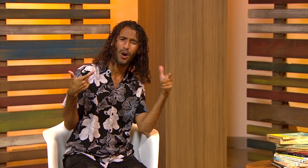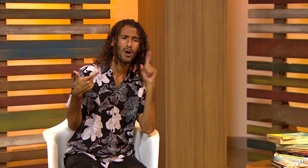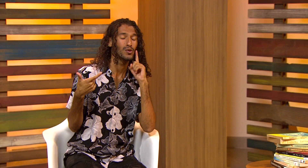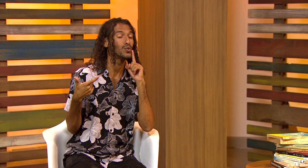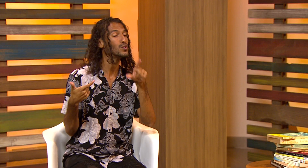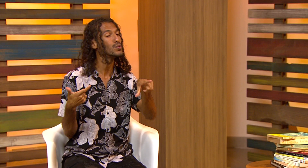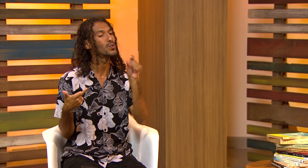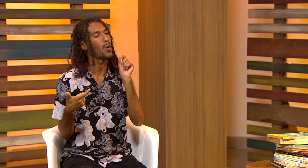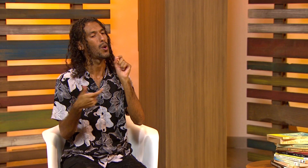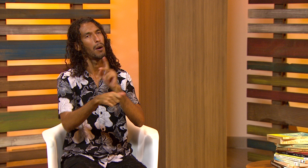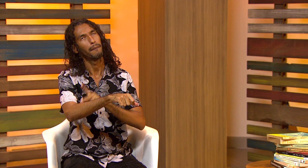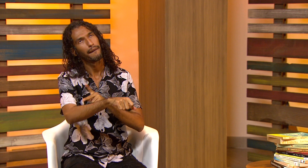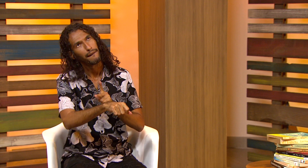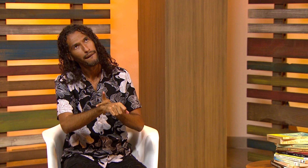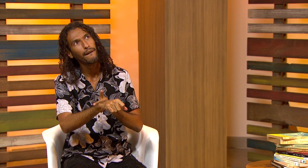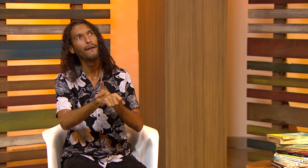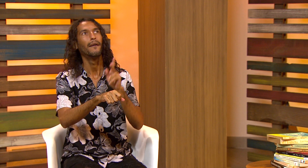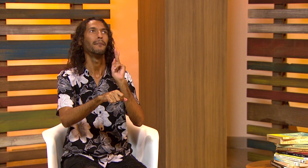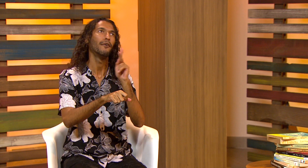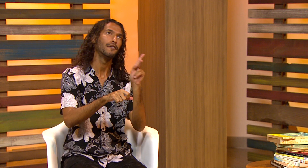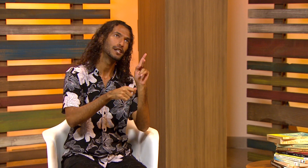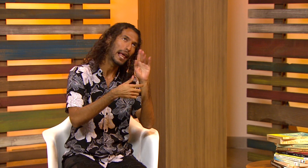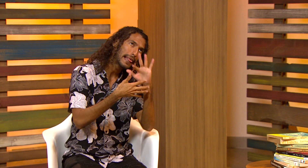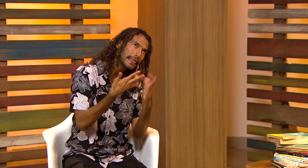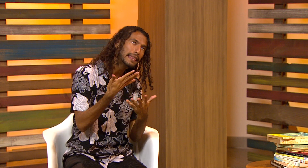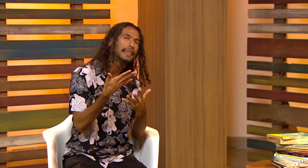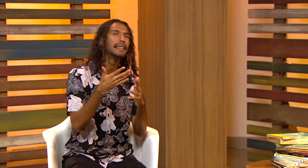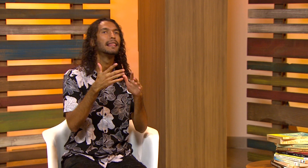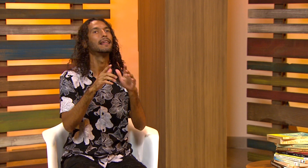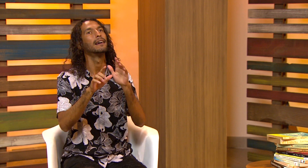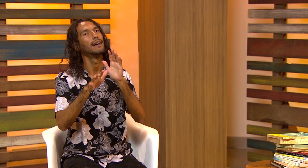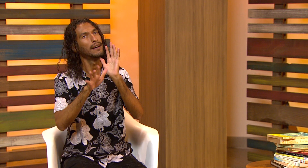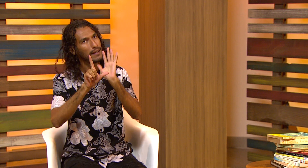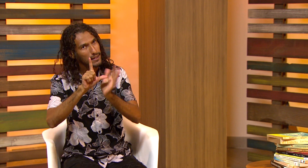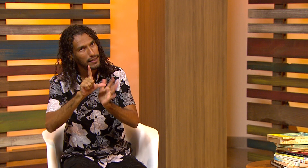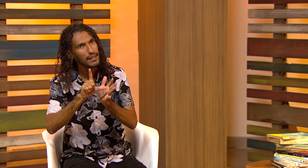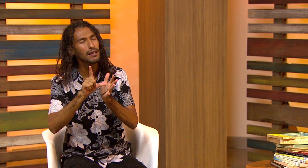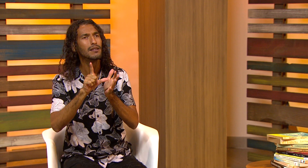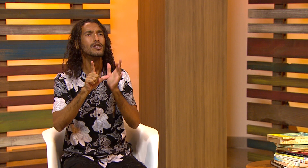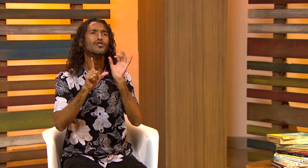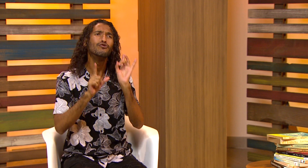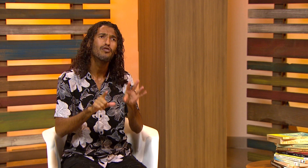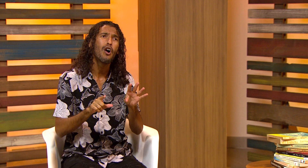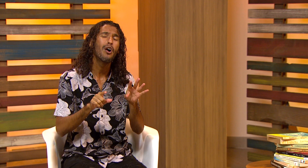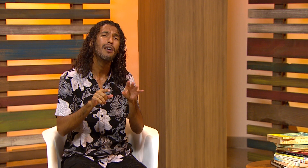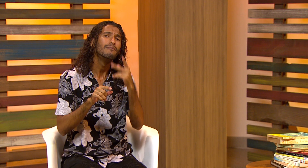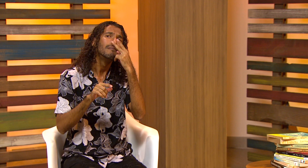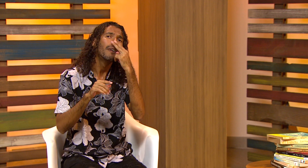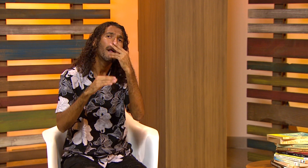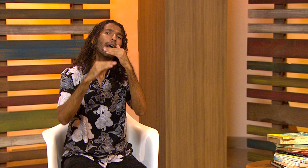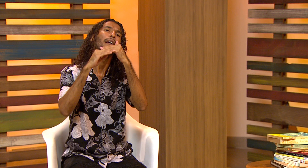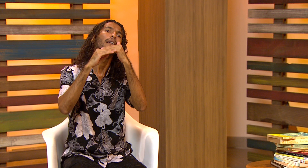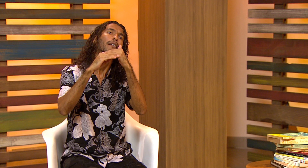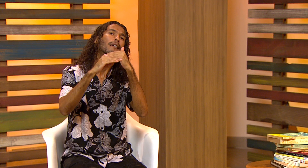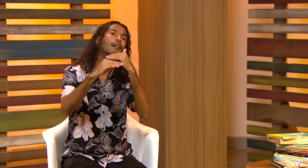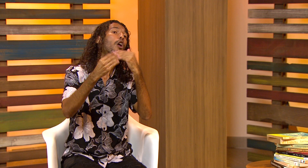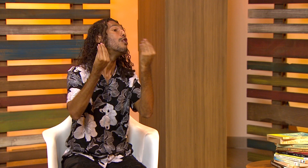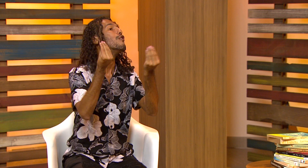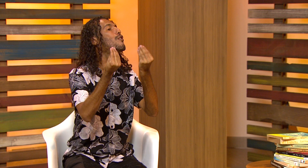surdos escolhem pedagogia, letras libras. E como ter visibilidade social assim? Precisa lutar e entrar